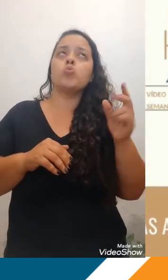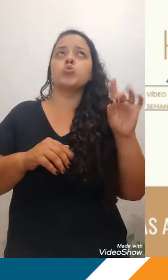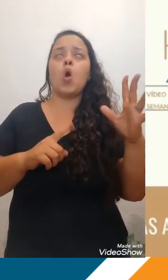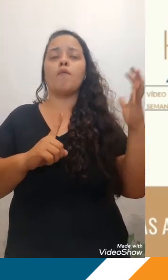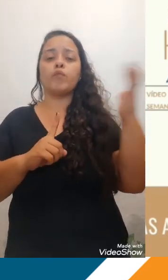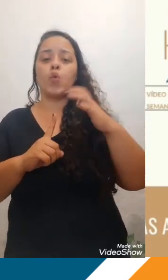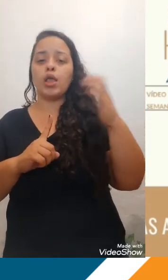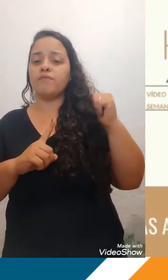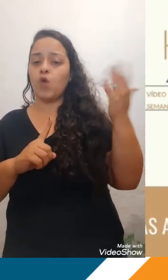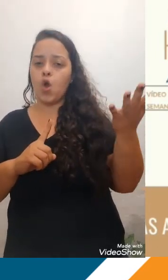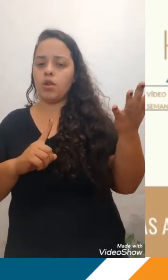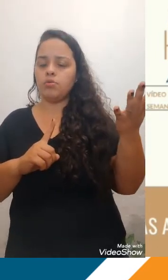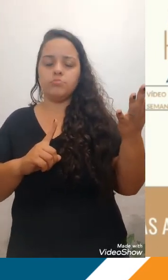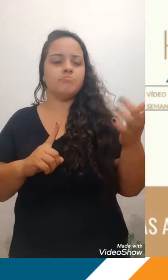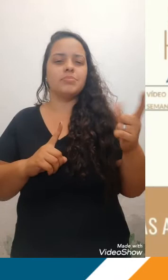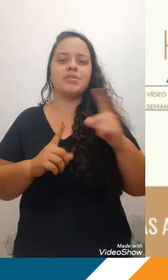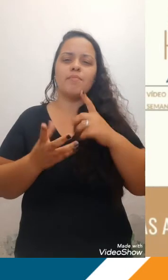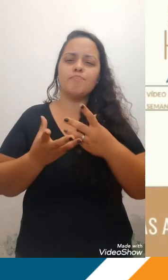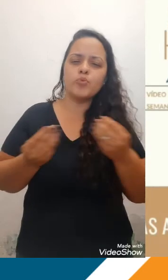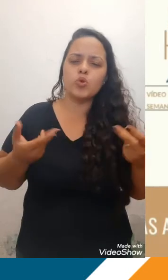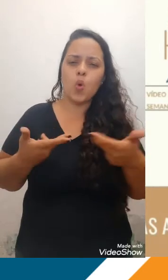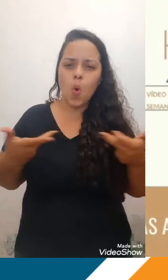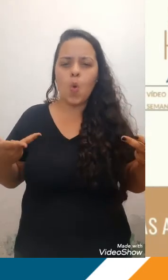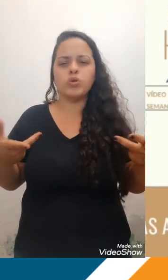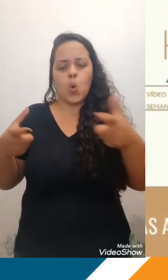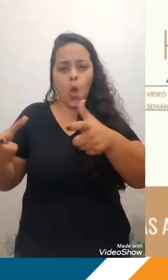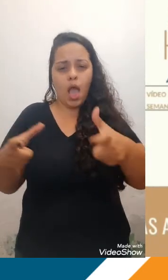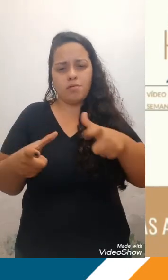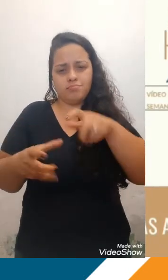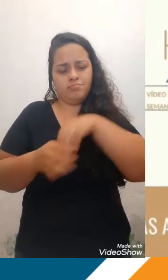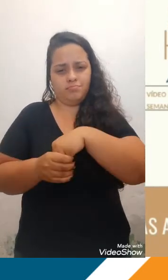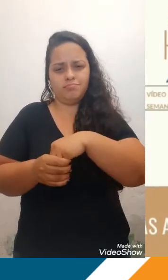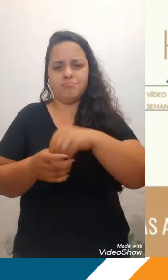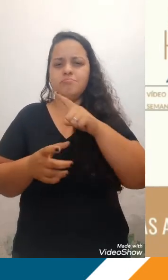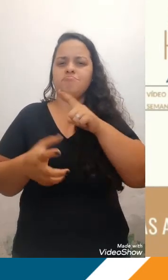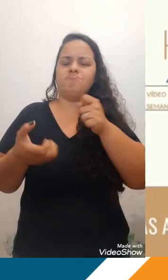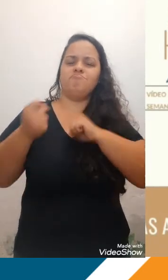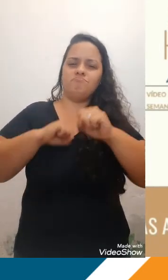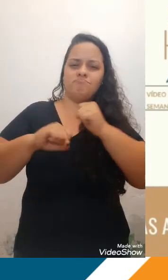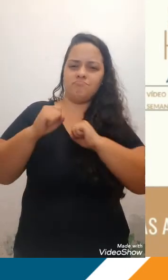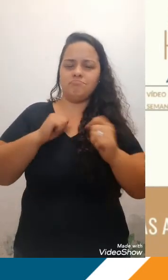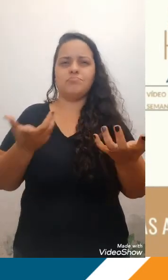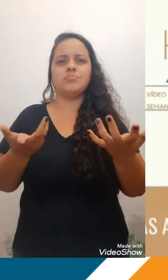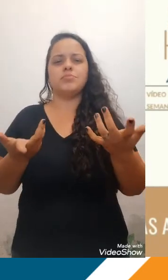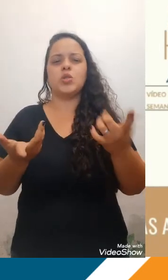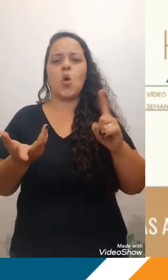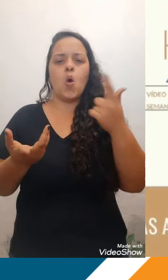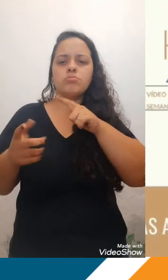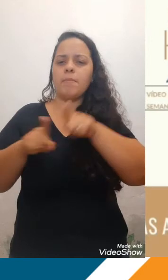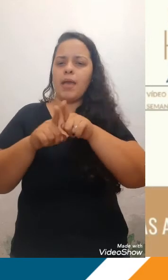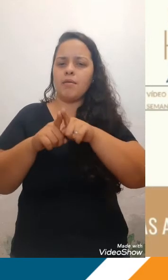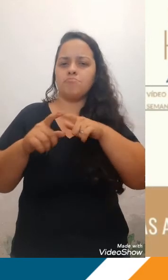ideias externas. Existiram muitos fatores locais, muitas insatisfações locais e